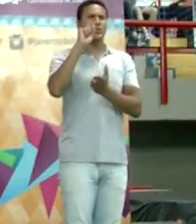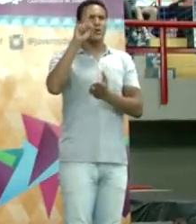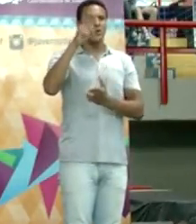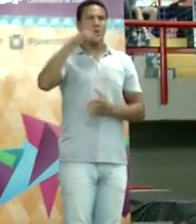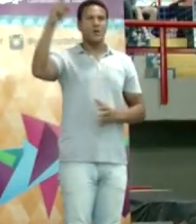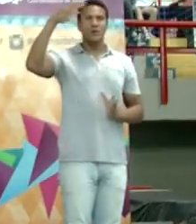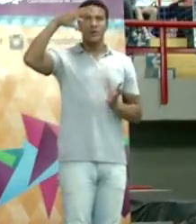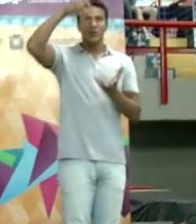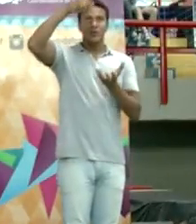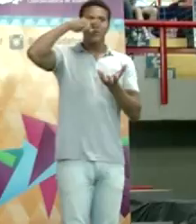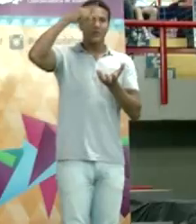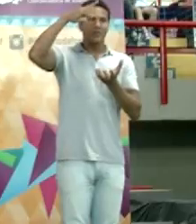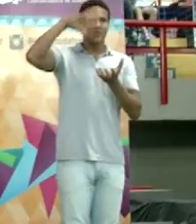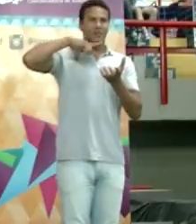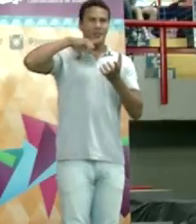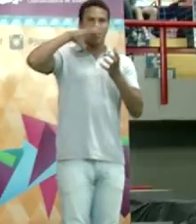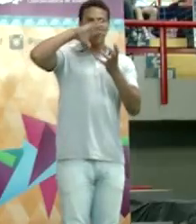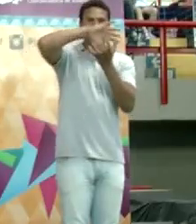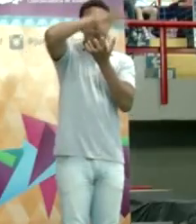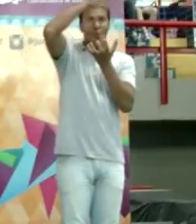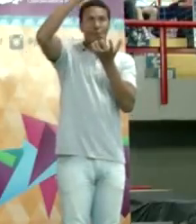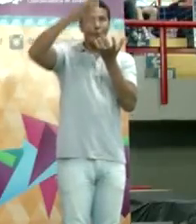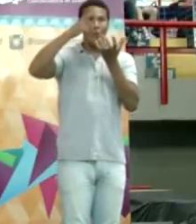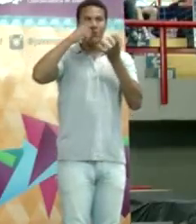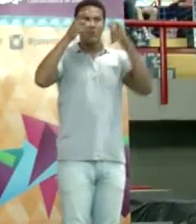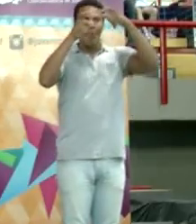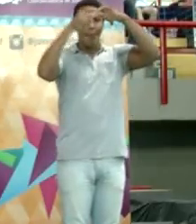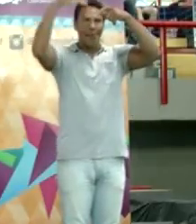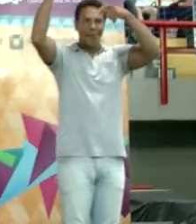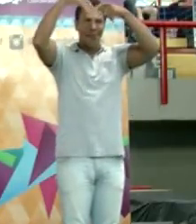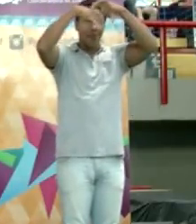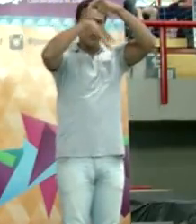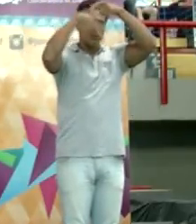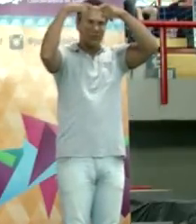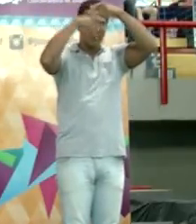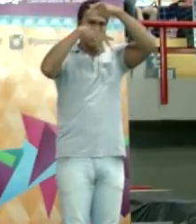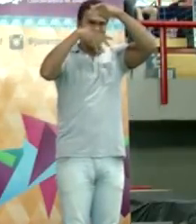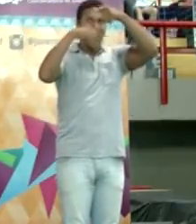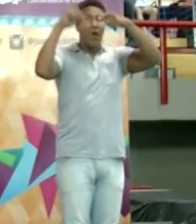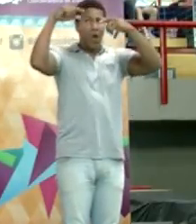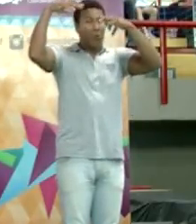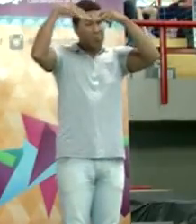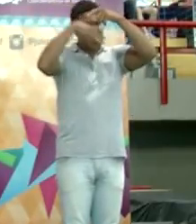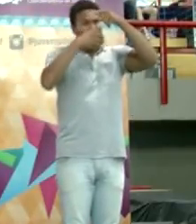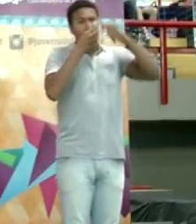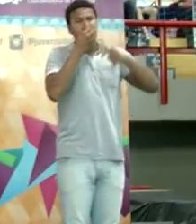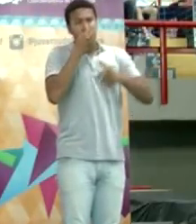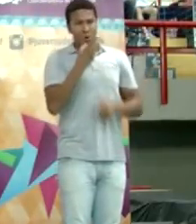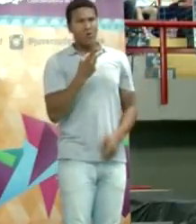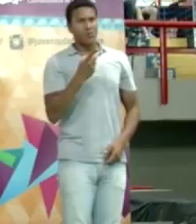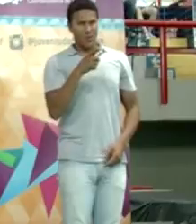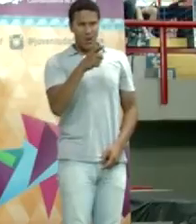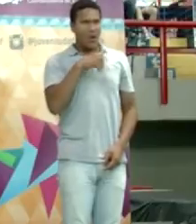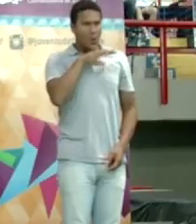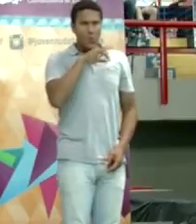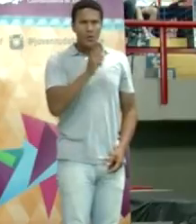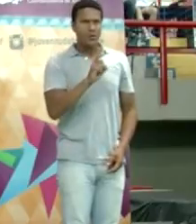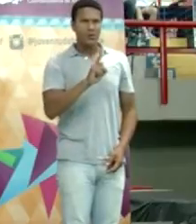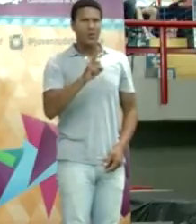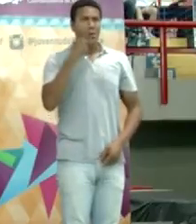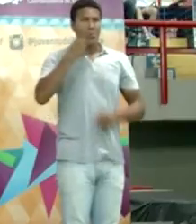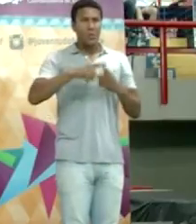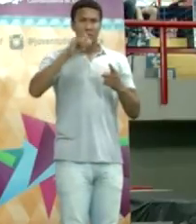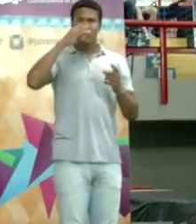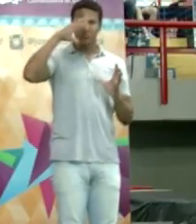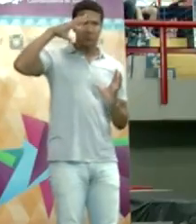efeito estufa, ele é bom, ele não é ruim. Graças ao efeito estufa, nós temos uma temperatura média